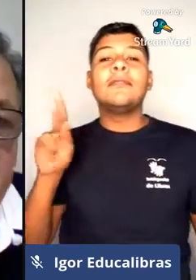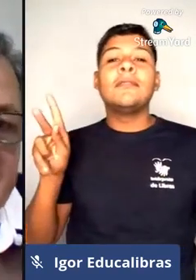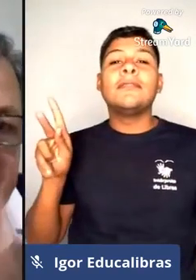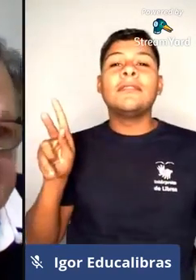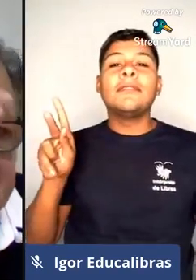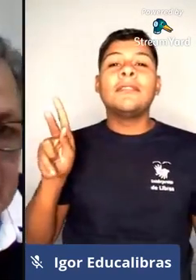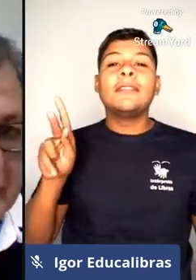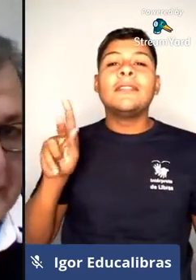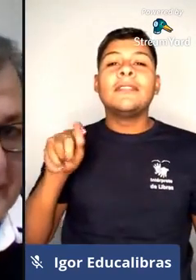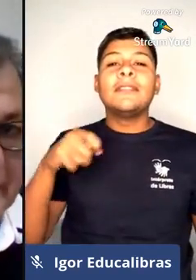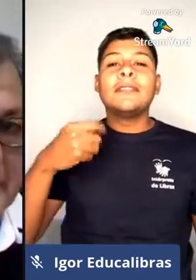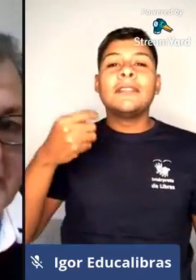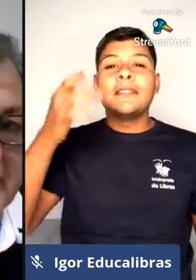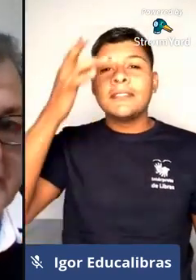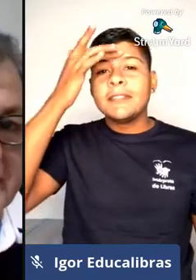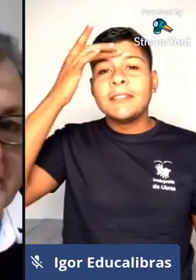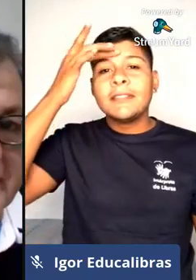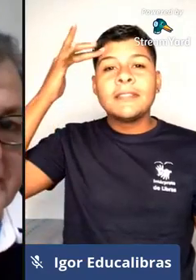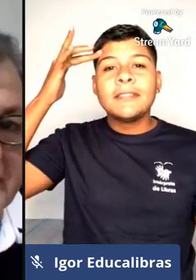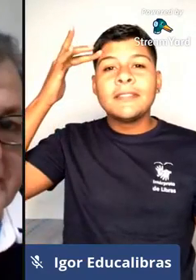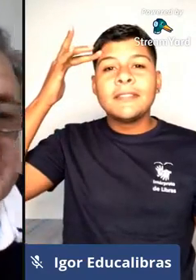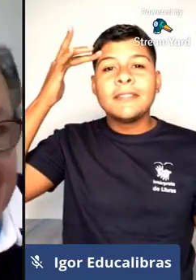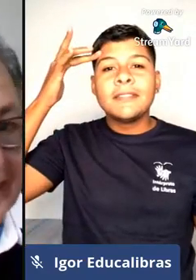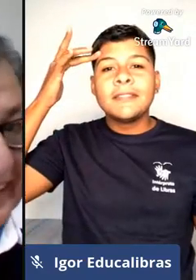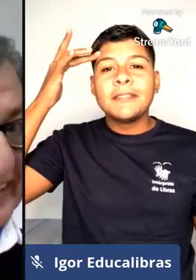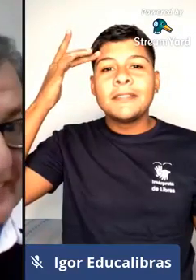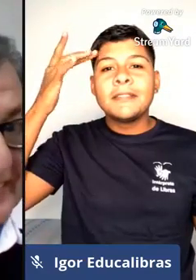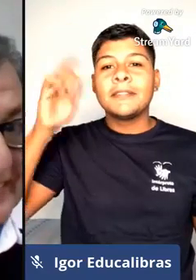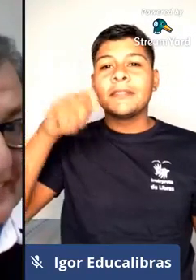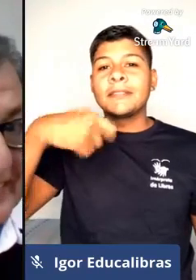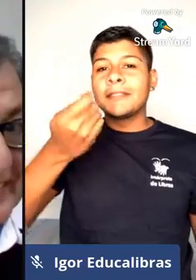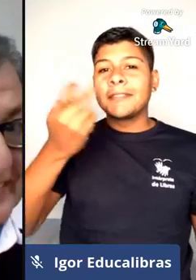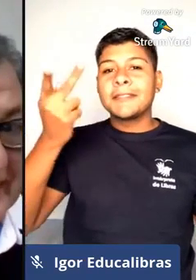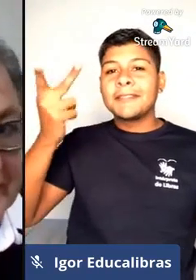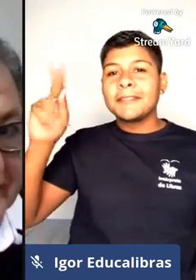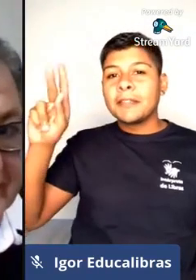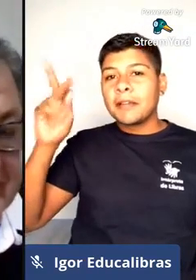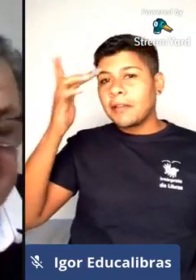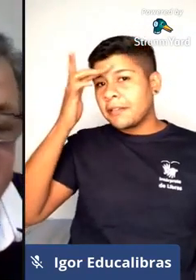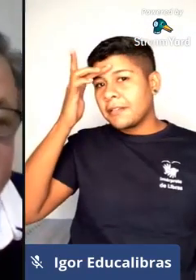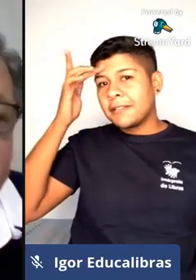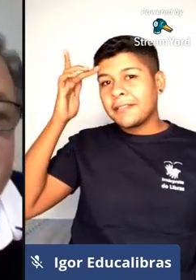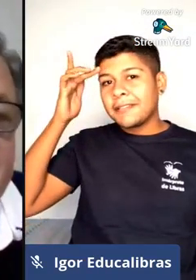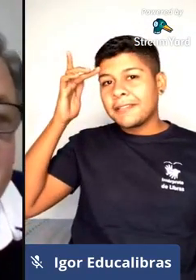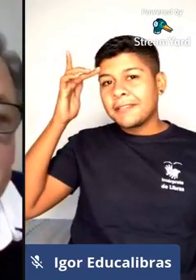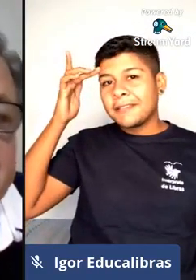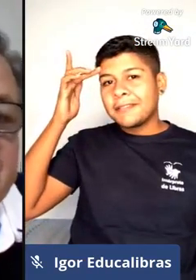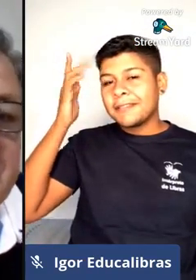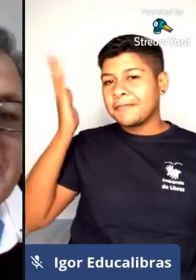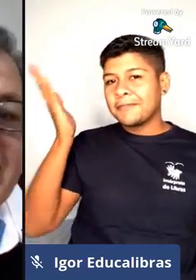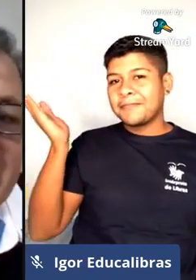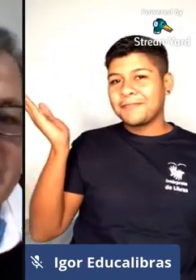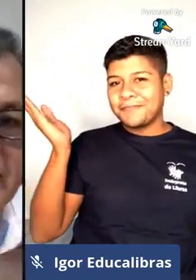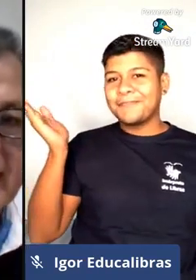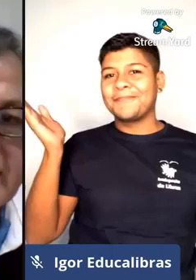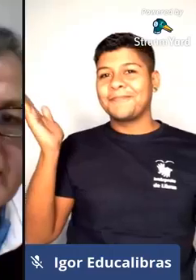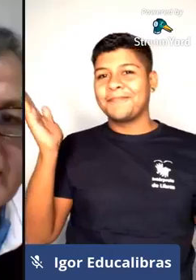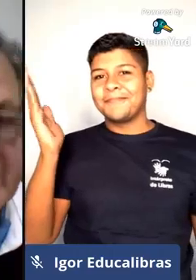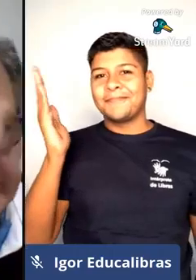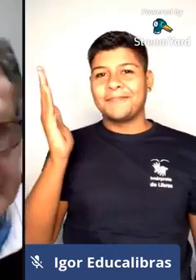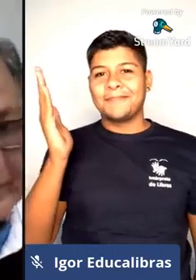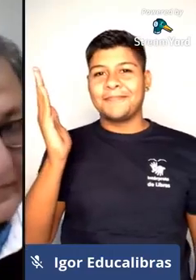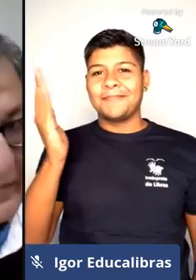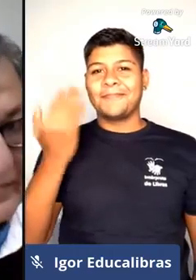Qual o seu sinal? O meu era assim, ó. Não sei se era esse aqui, ó. Assim. Não sei se ainda é.